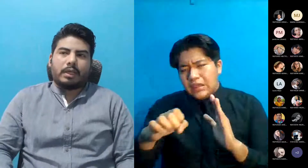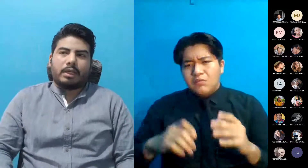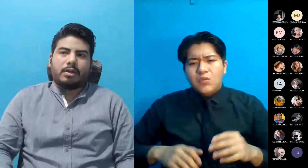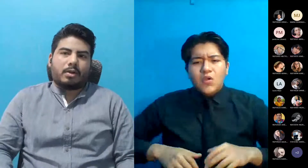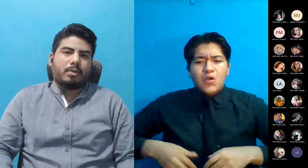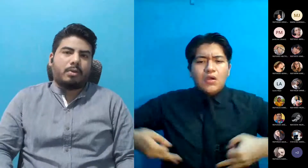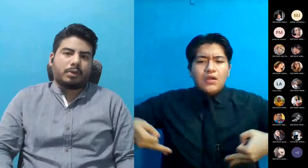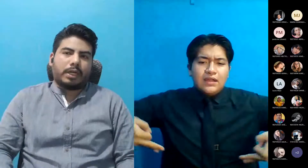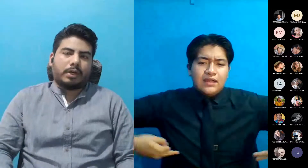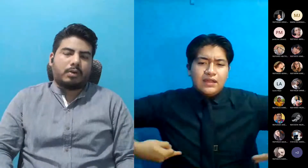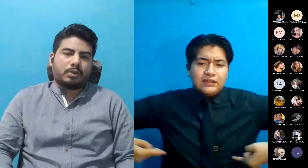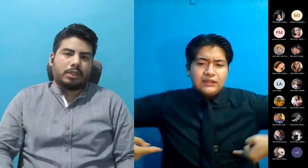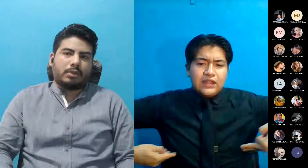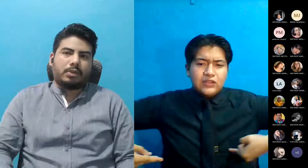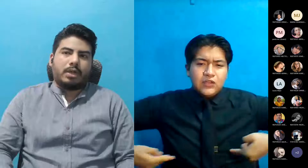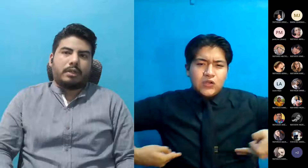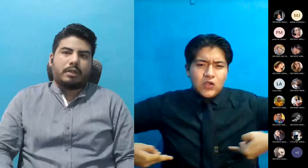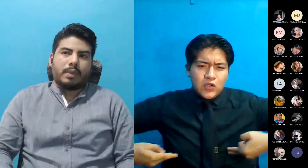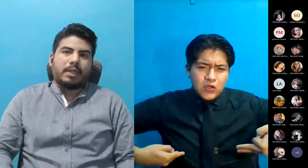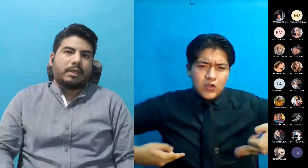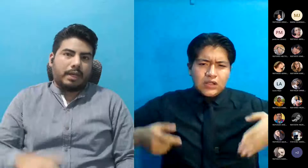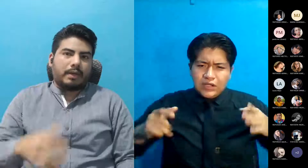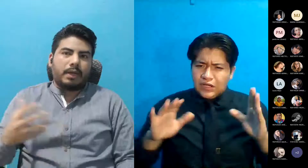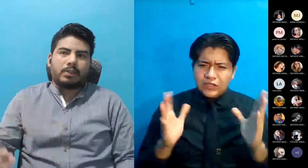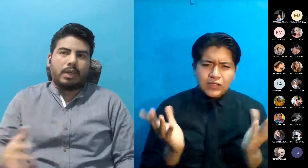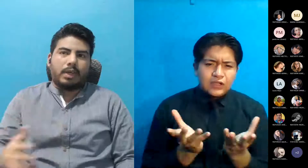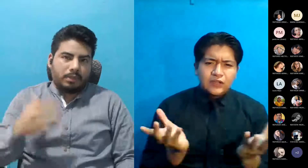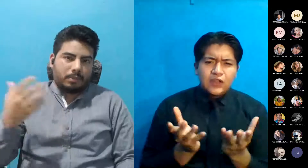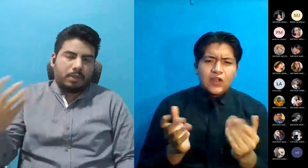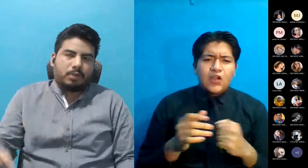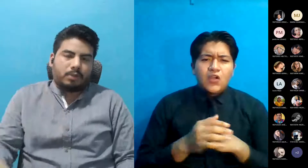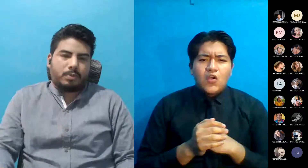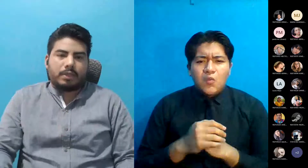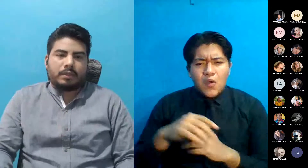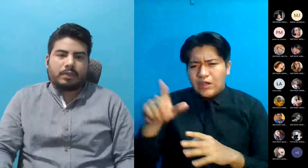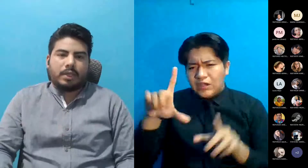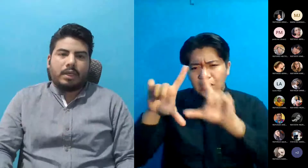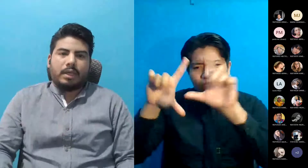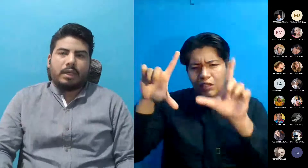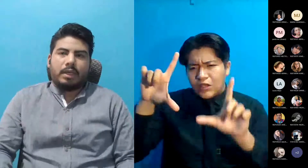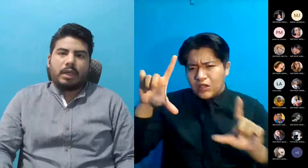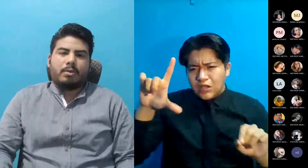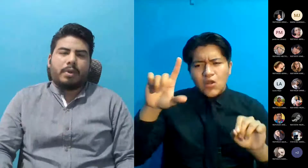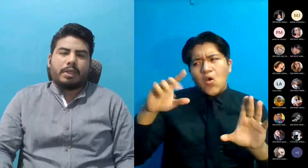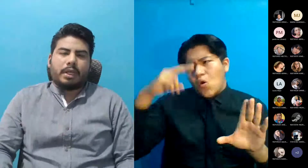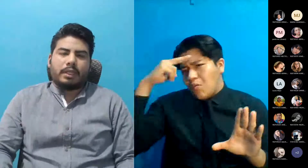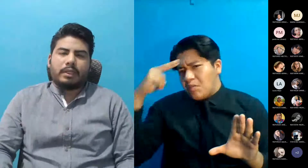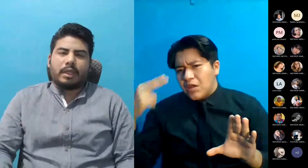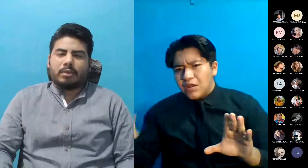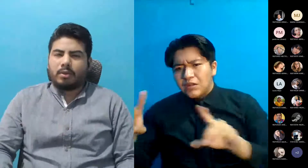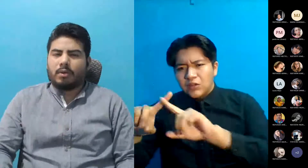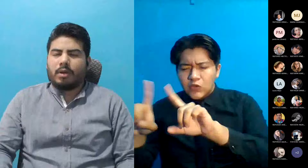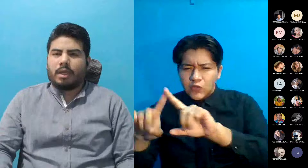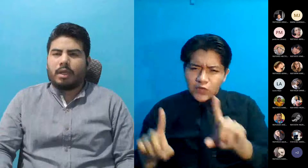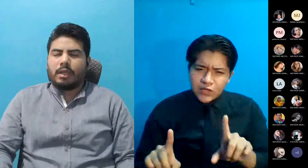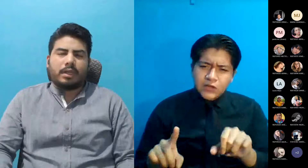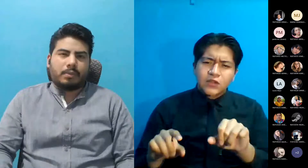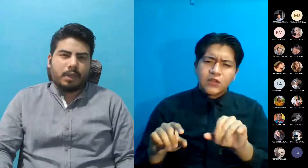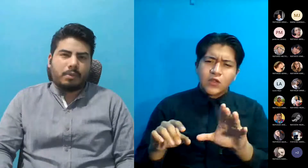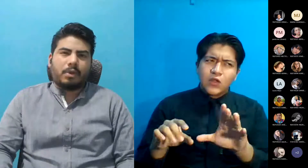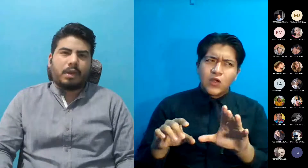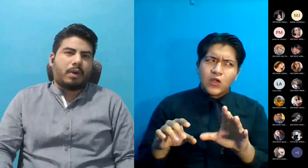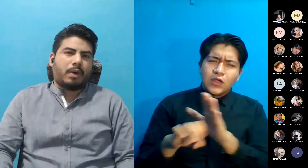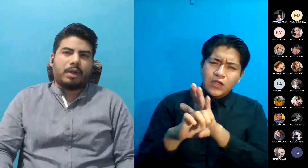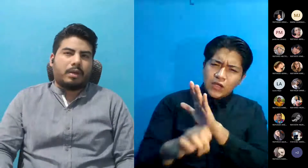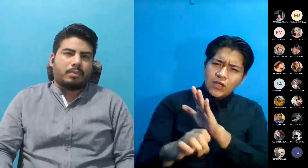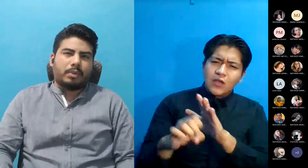principalmente, como se ha reconocido también a nivel nacional, también en otros países, la compañía de teatro